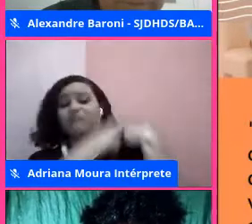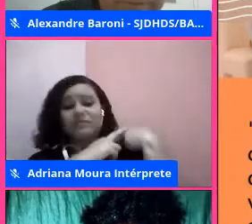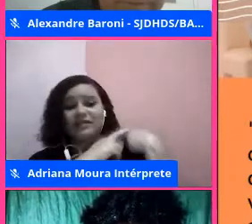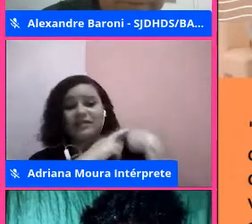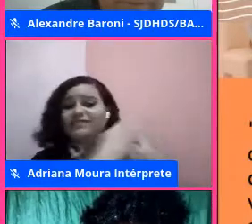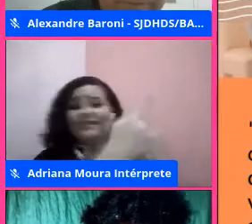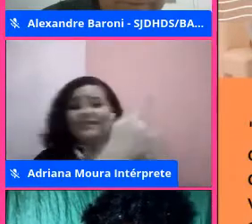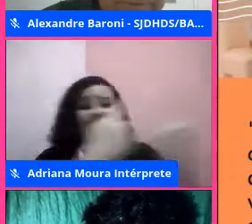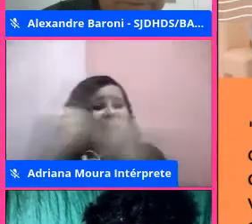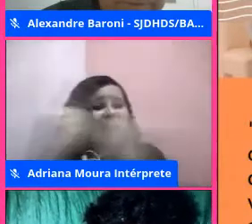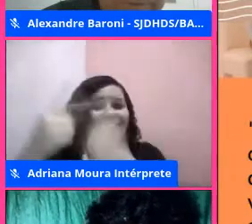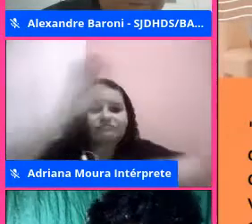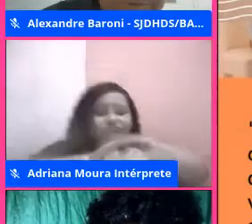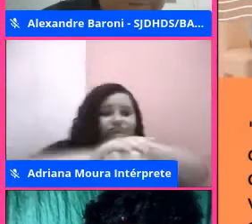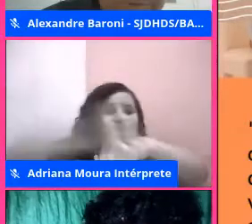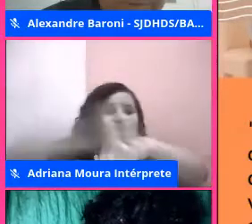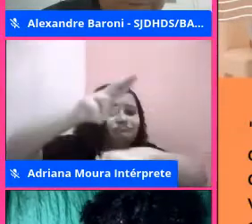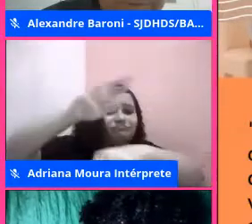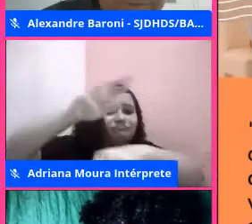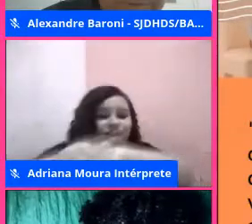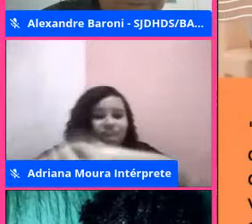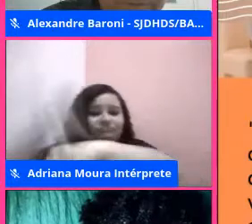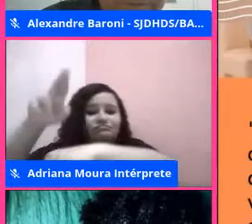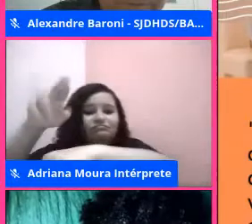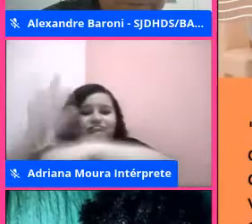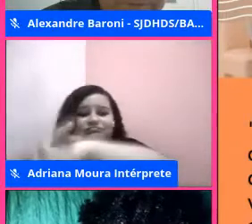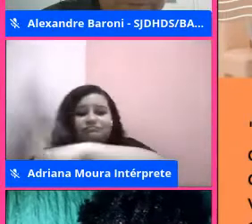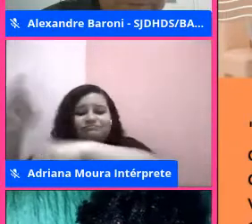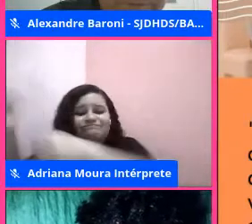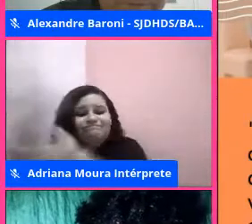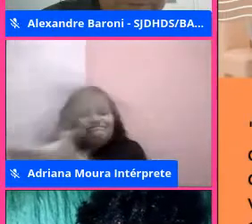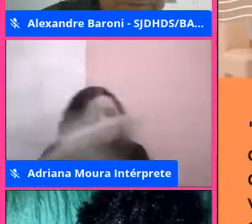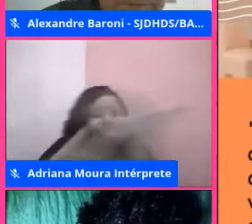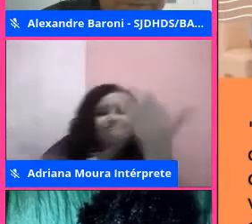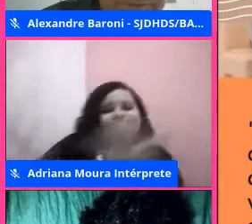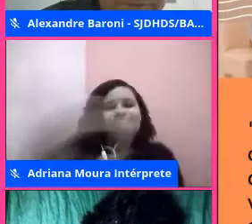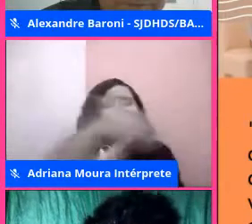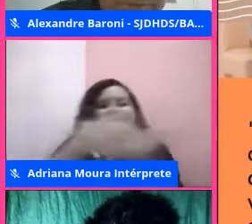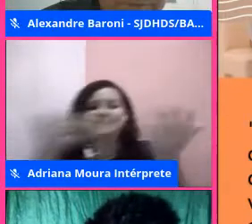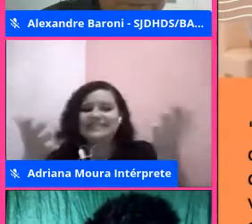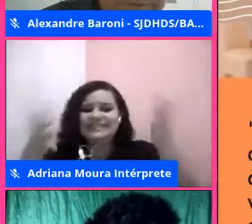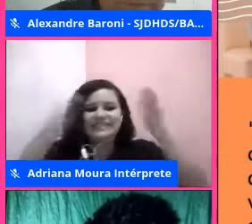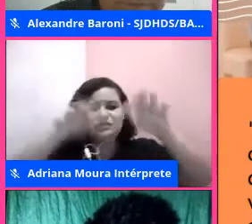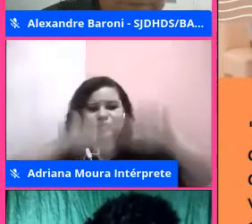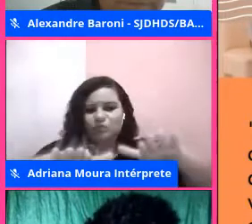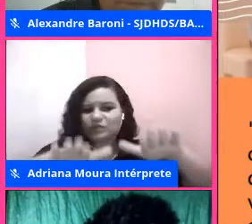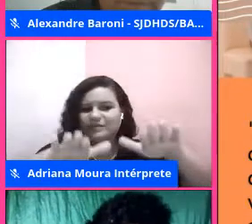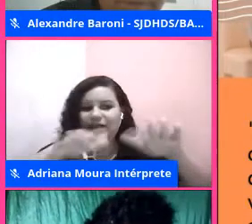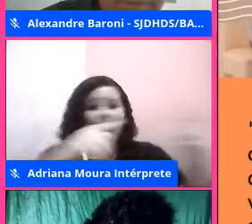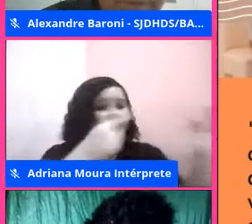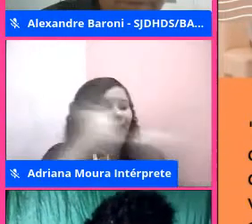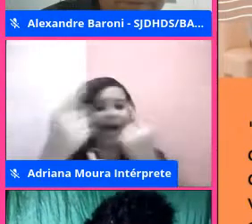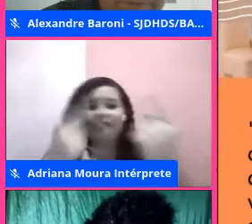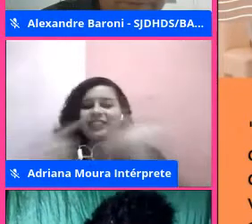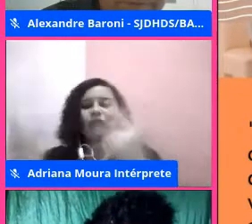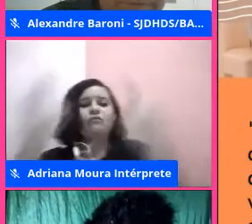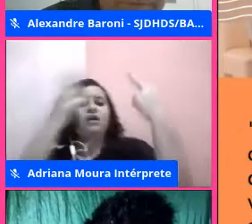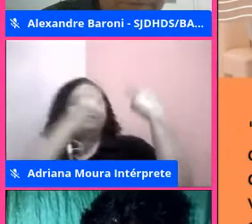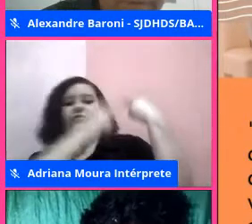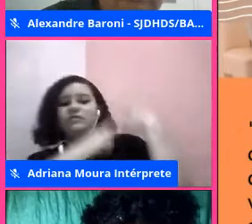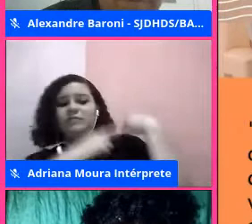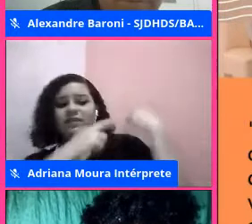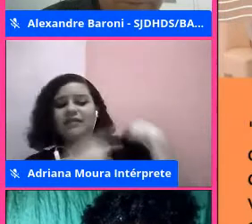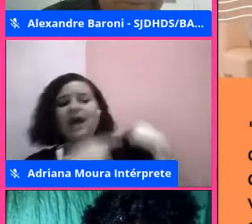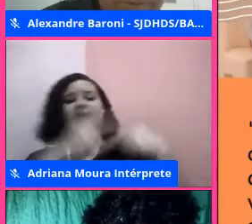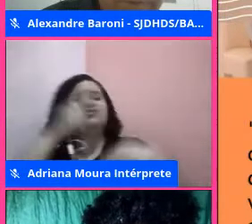Então, a responsabilidade é coletiva da inclusão. Então, não é só da família, não é daquela pessoa. É uma mudança